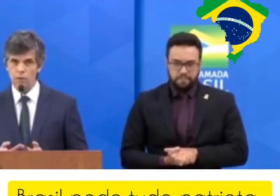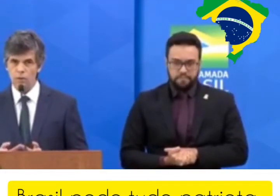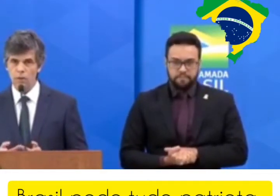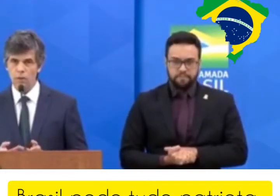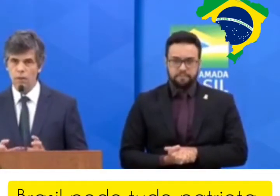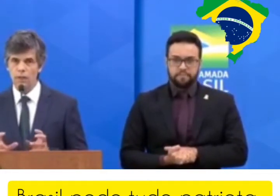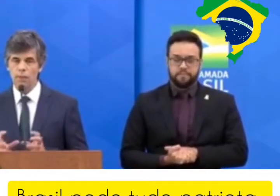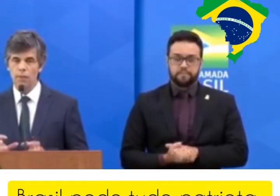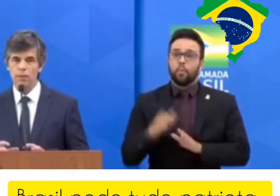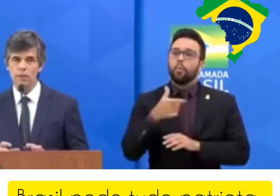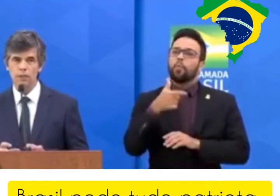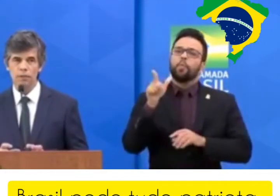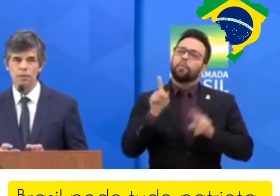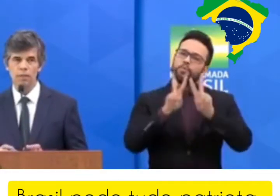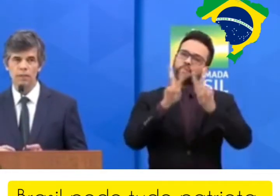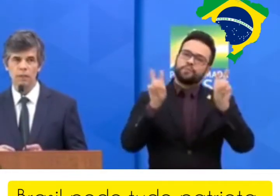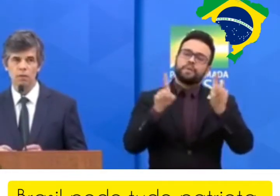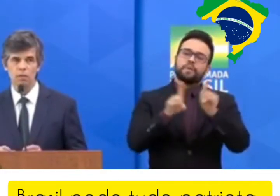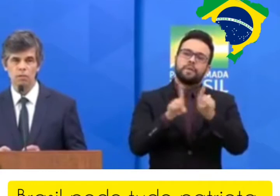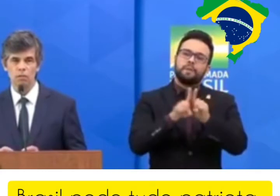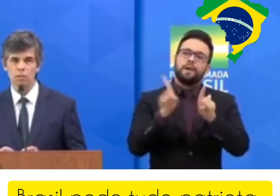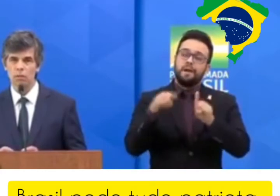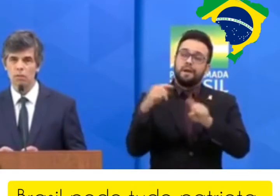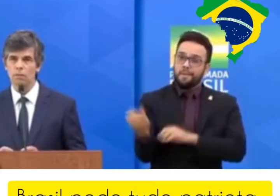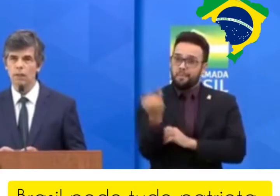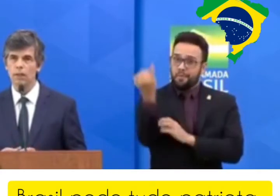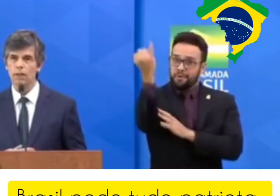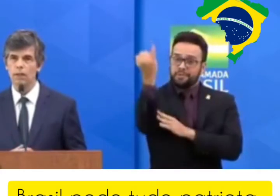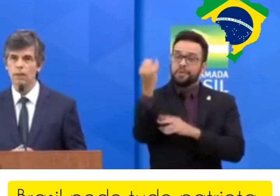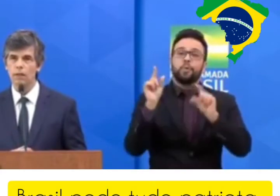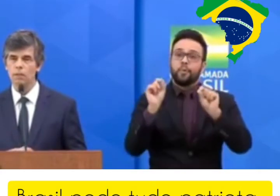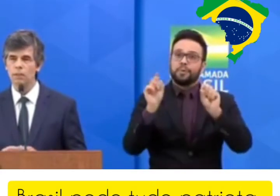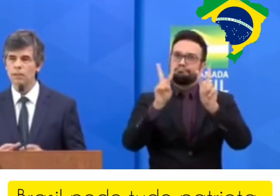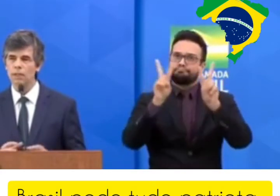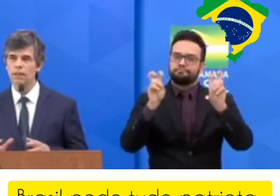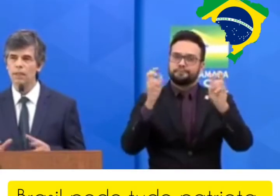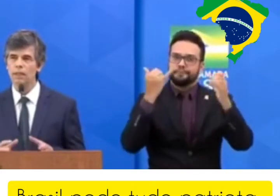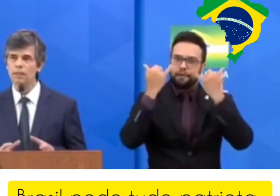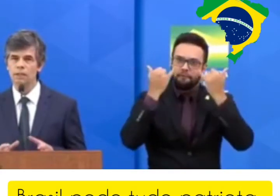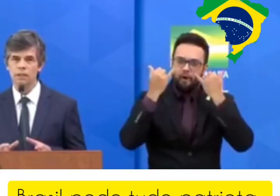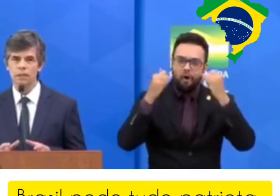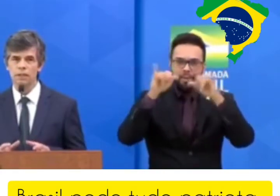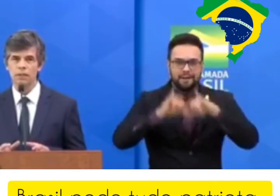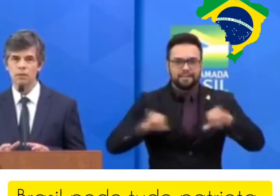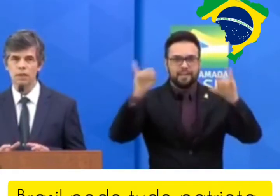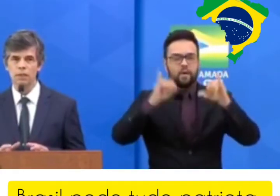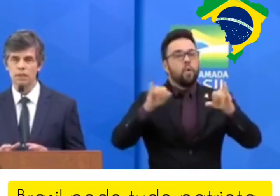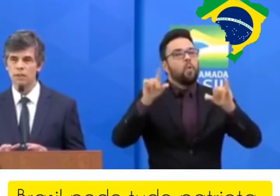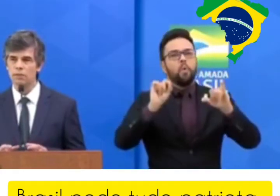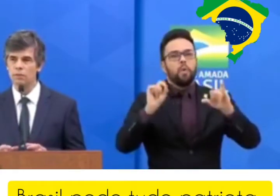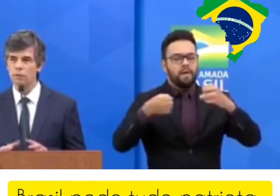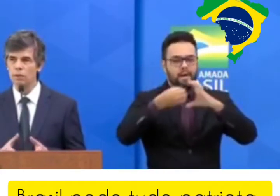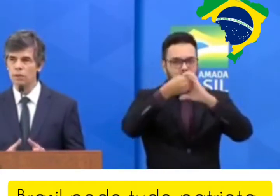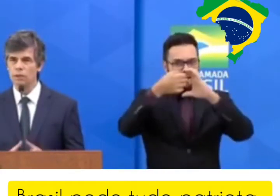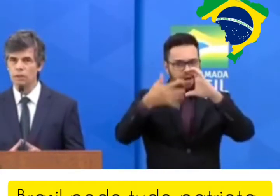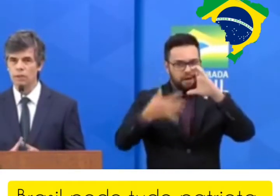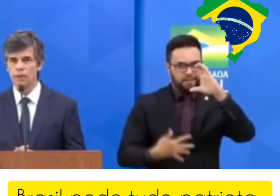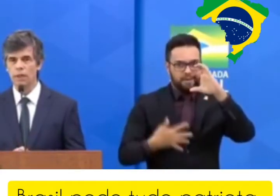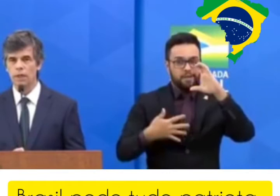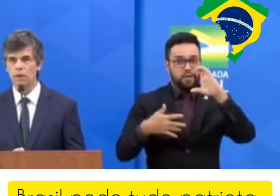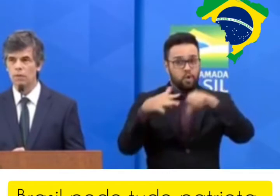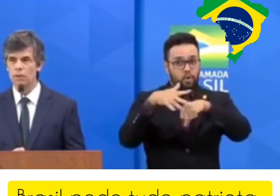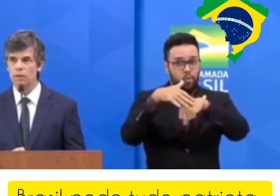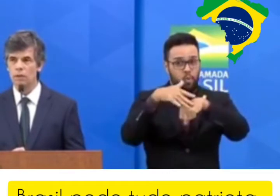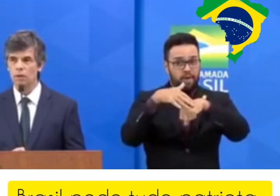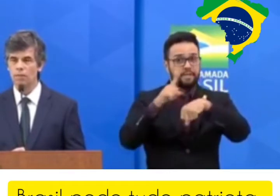Outra coisa que eu tenho colocado é a importância da informação. Uma das características dessa doença que a gente vive hoje,